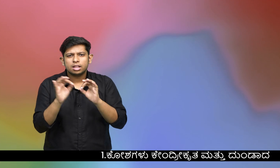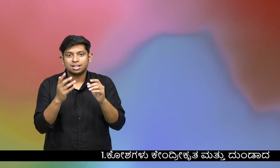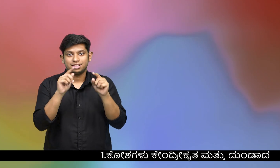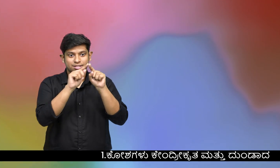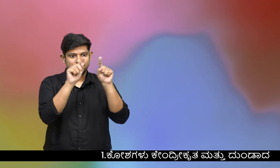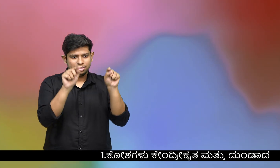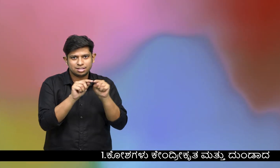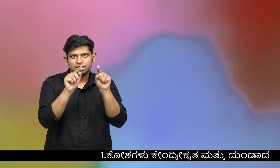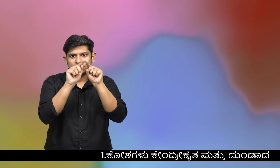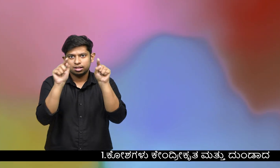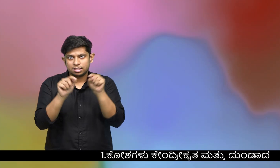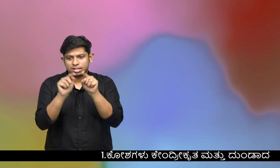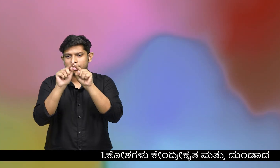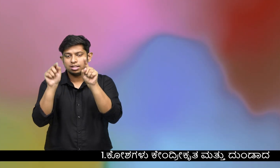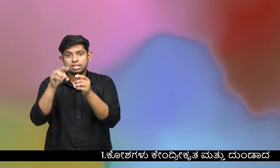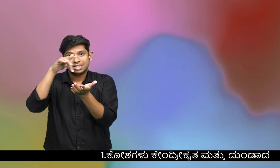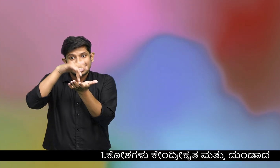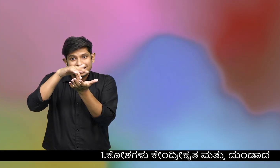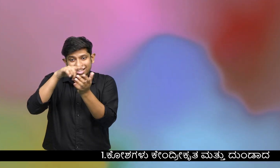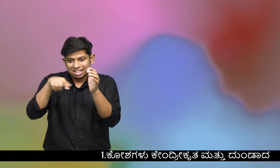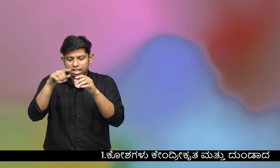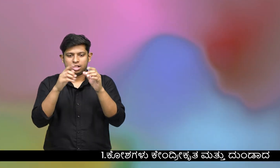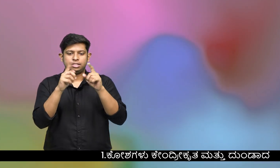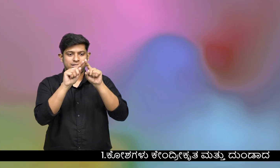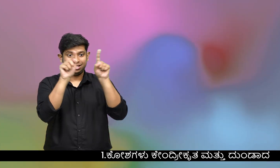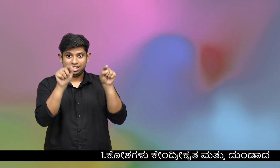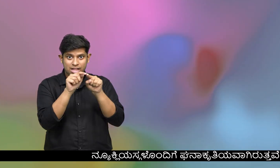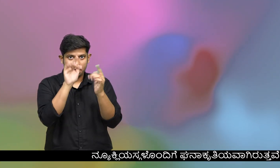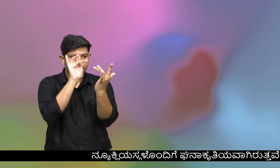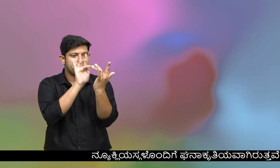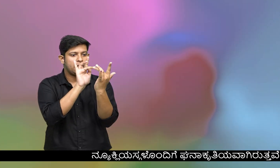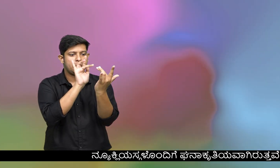ಒಂದು, ಕೋಶಗಳು ಕೇಂದ್ರೀಕೃತ ಮತ್ತು ದುಂಡದಾದ ನ್ಯೂಕ್ಲಿಯಸ್ಗಳೊಂದಿಗೆ